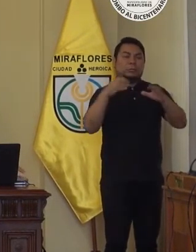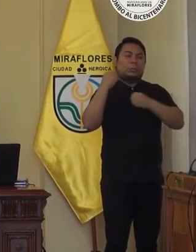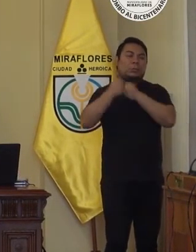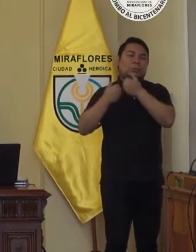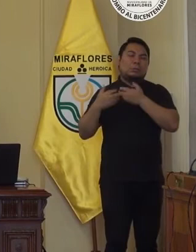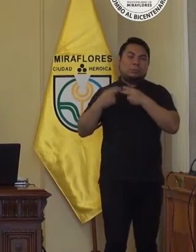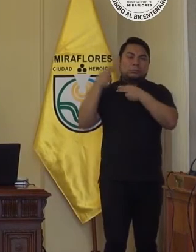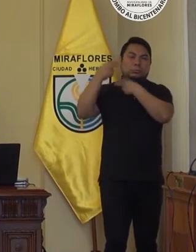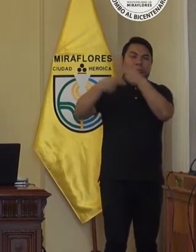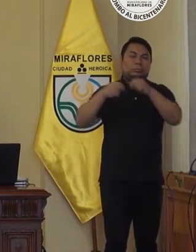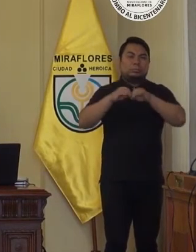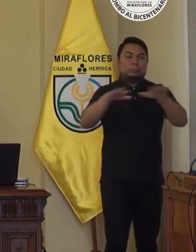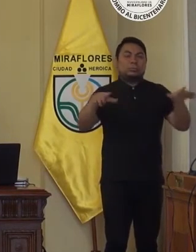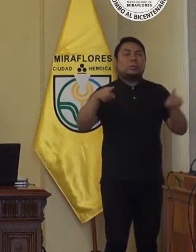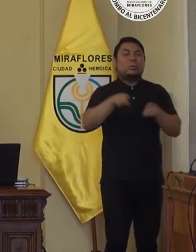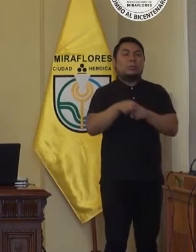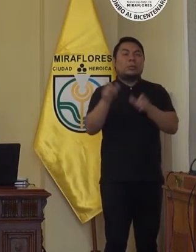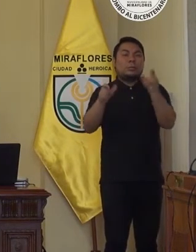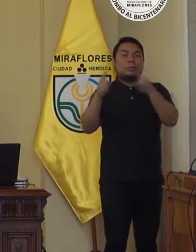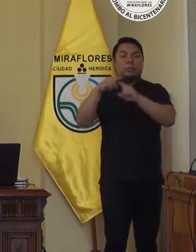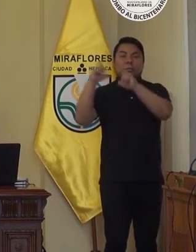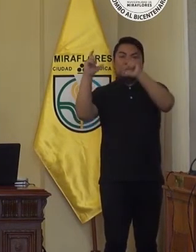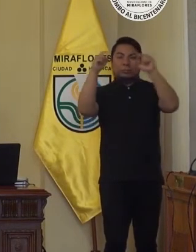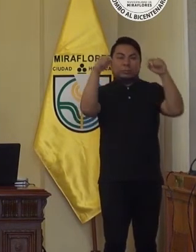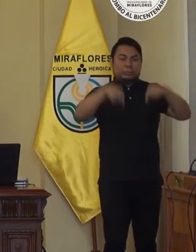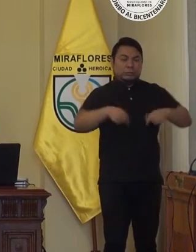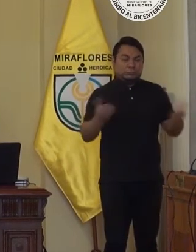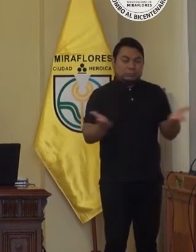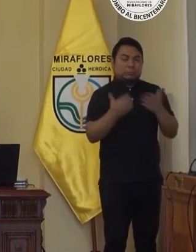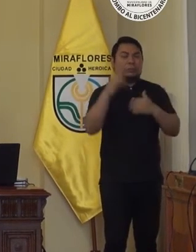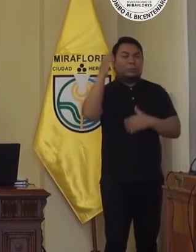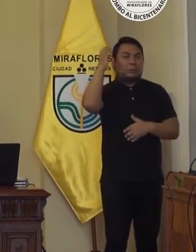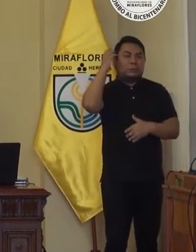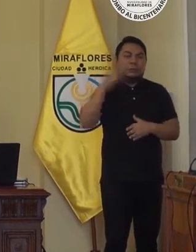a la promoción turística del distrito de Miraflores.